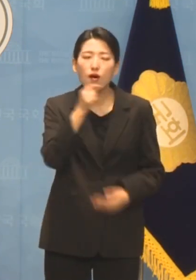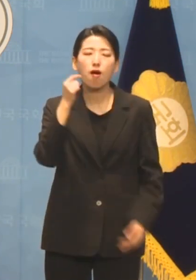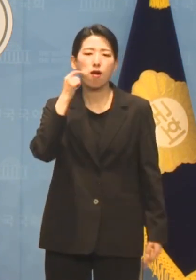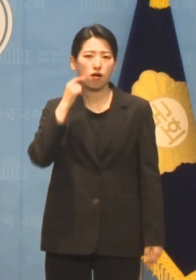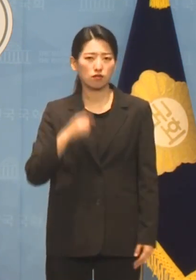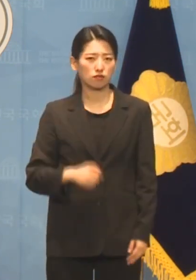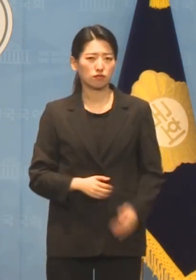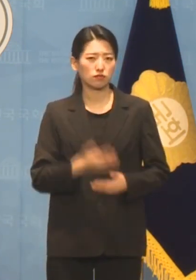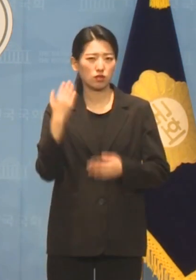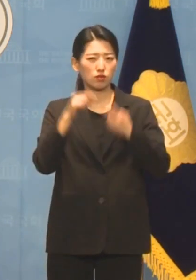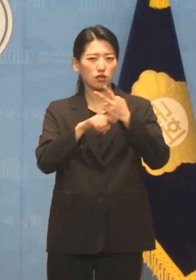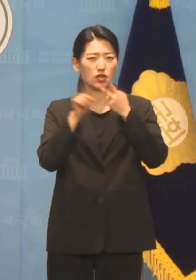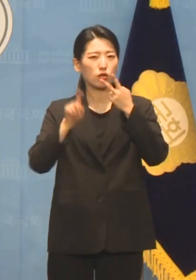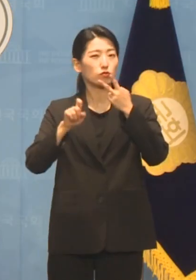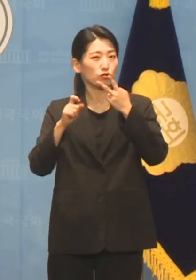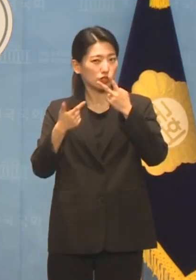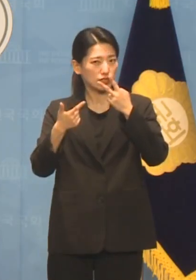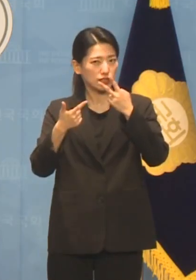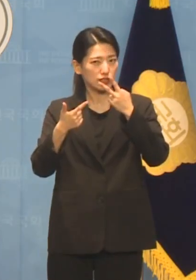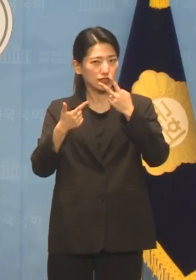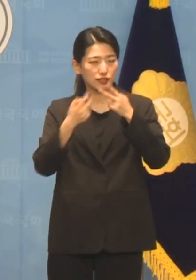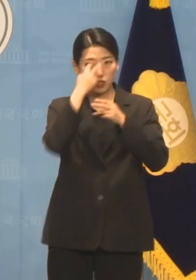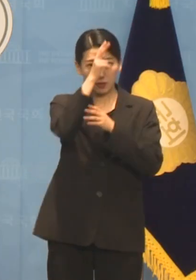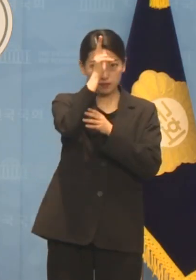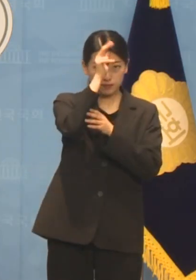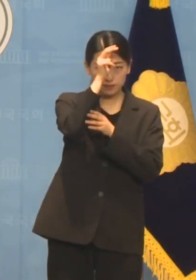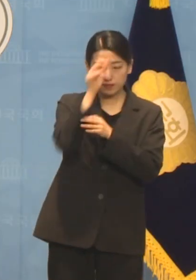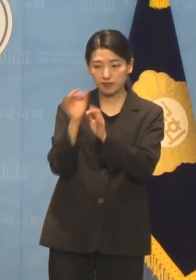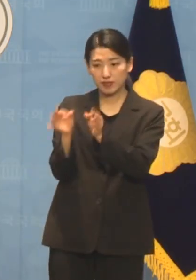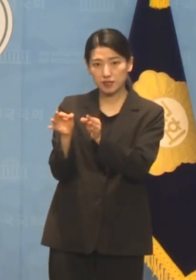2월 26일 검찰은 김 씨 자택과 사무실,